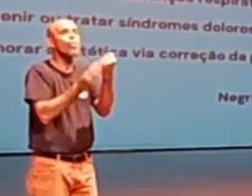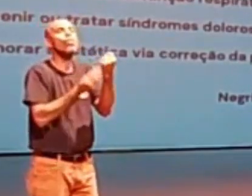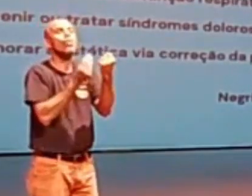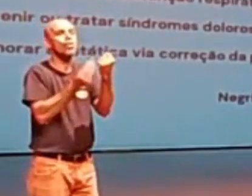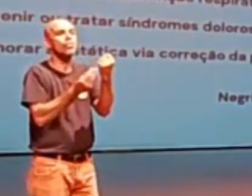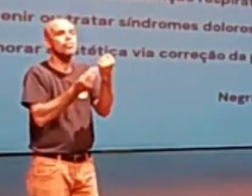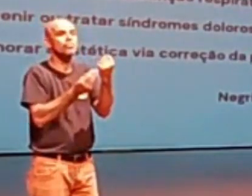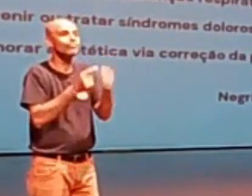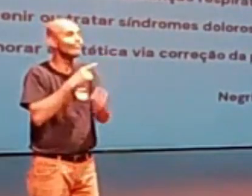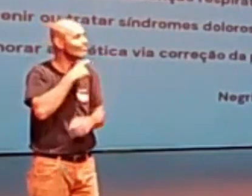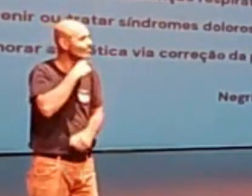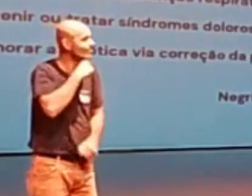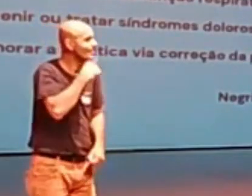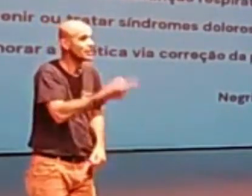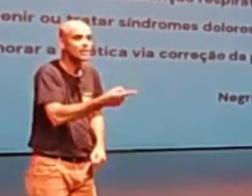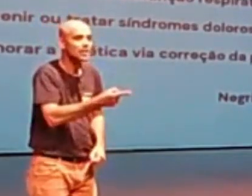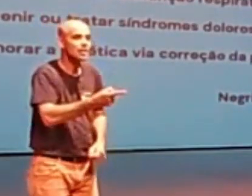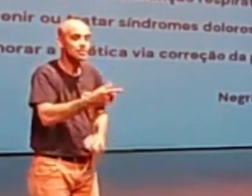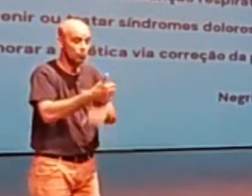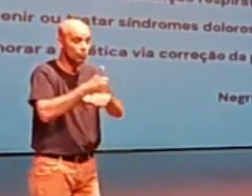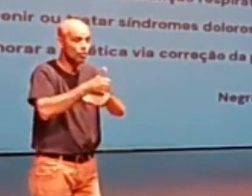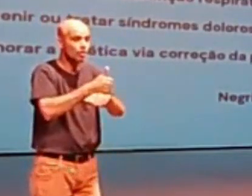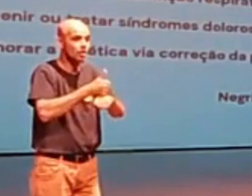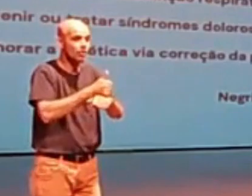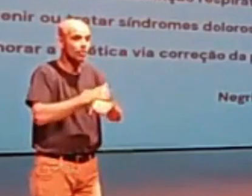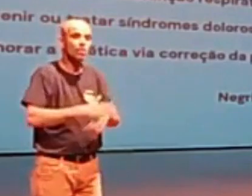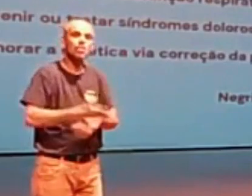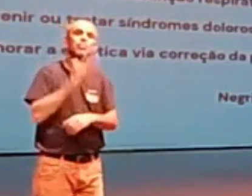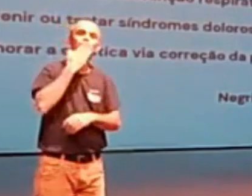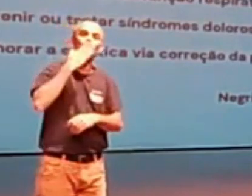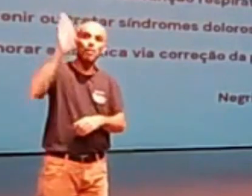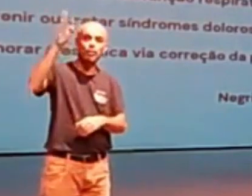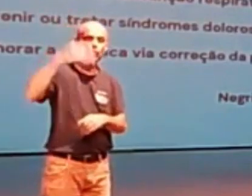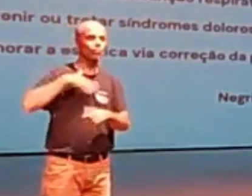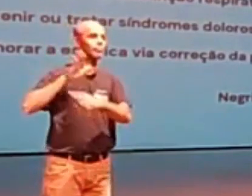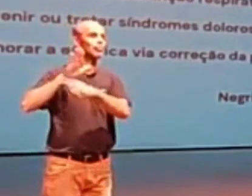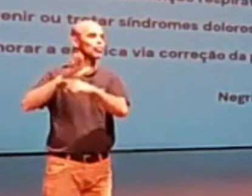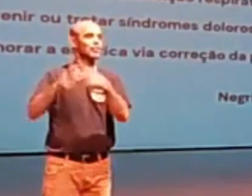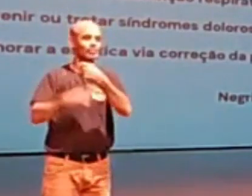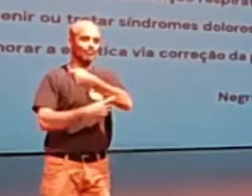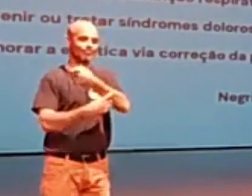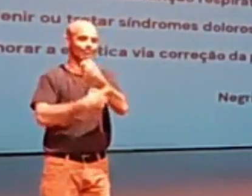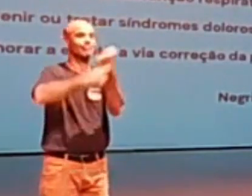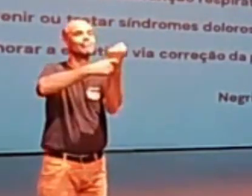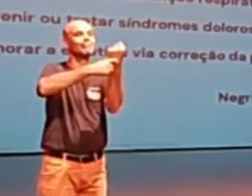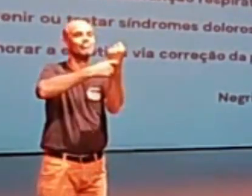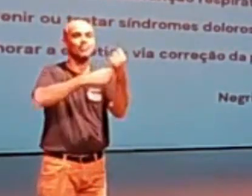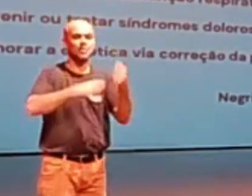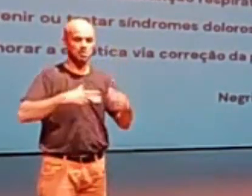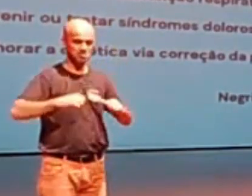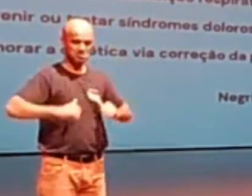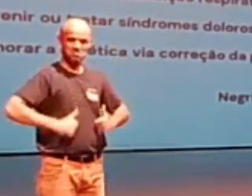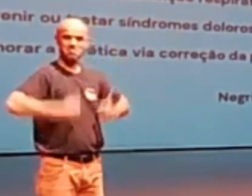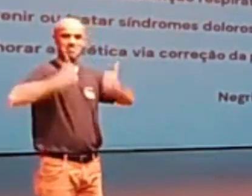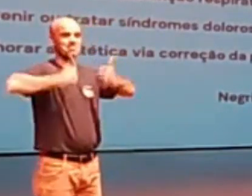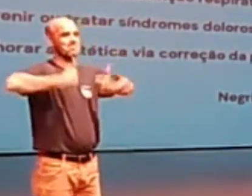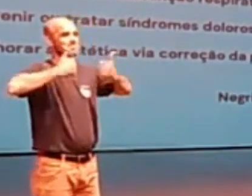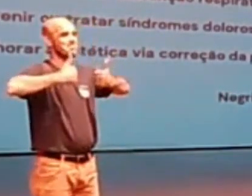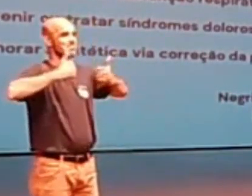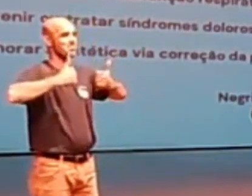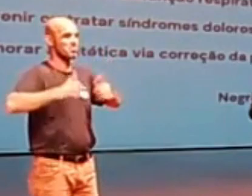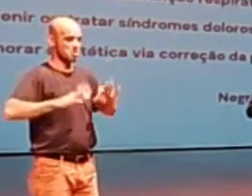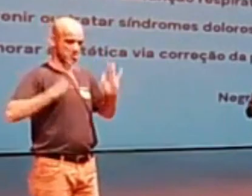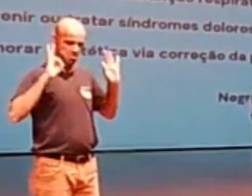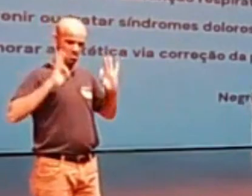Nenhum profissional pode prometer que vai reduzir curva, ok? Se alguém diz que eu sou o bonzão da parada, reduzo